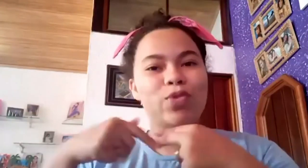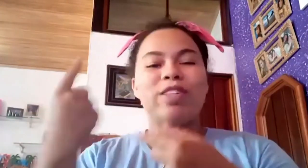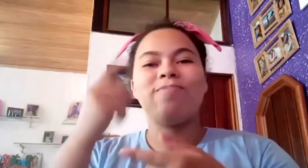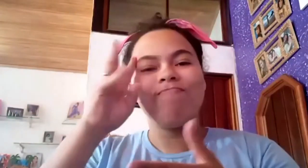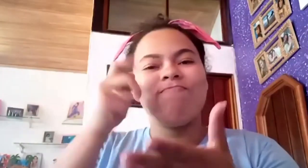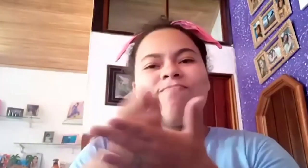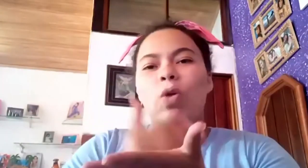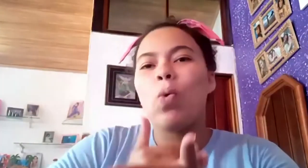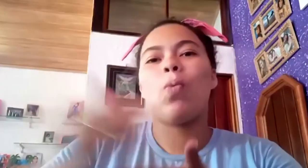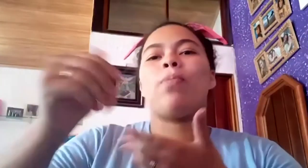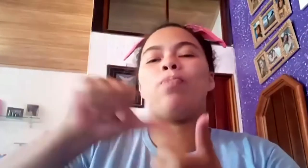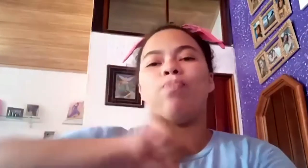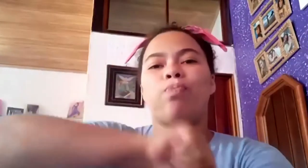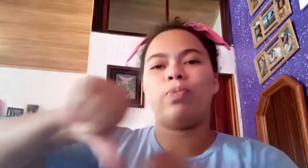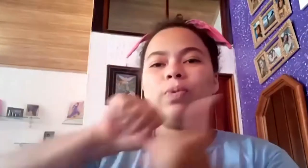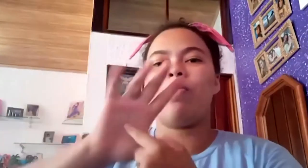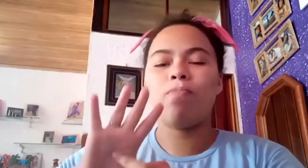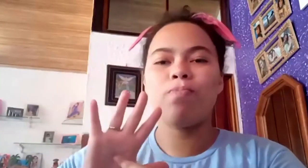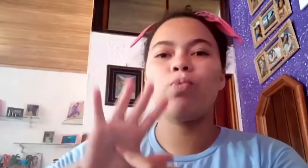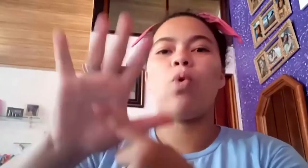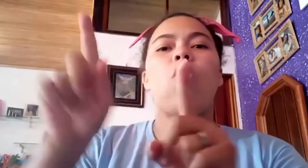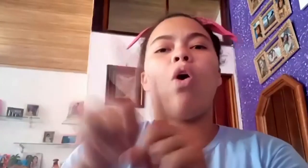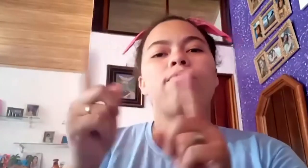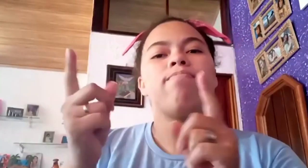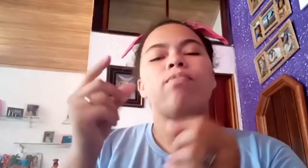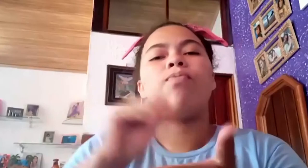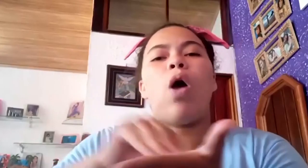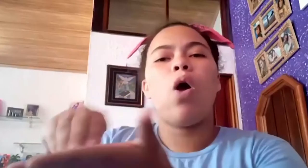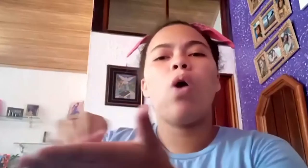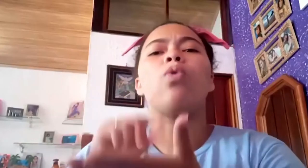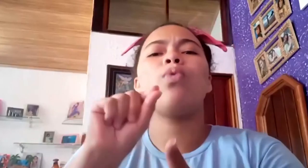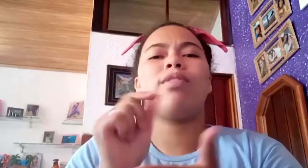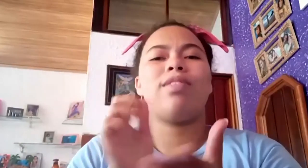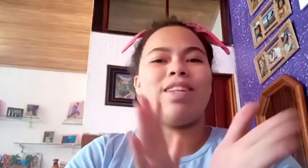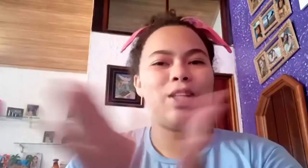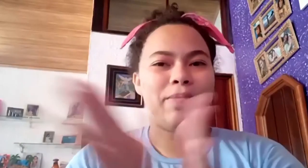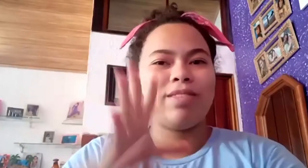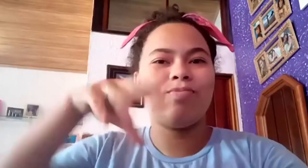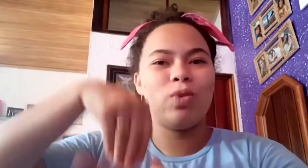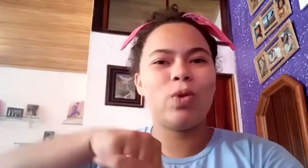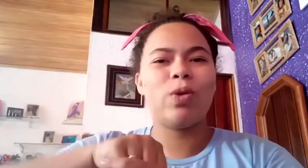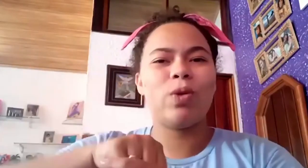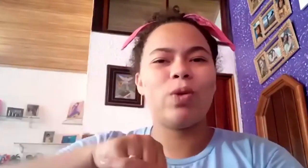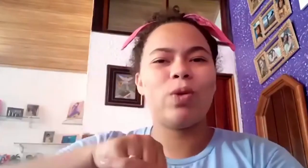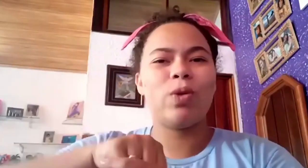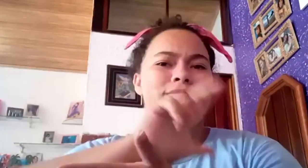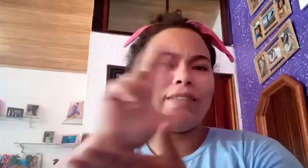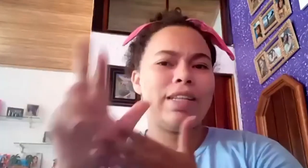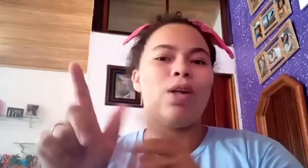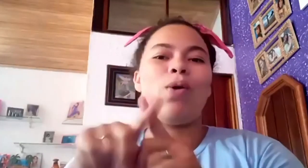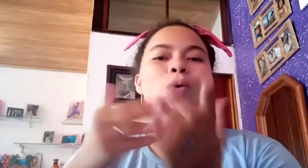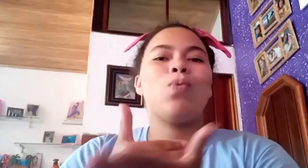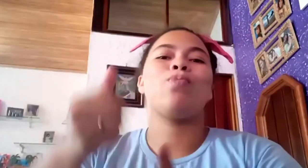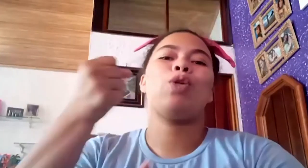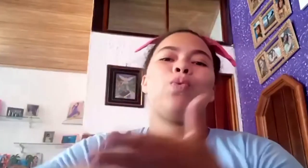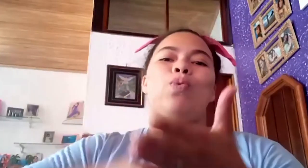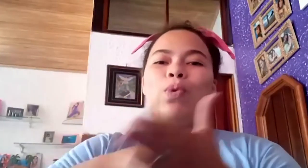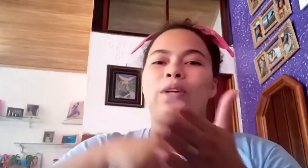audiência pública. E aí, em 2018, começou um novo formato no município para essa questão de acessibilidade,